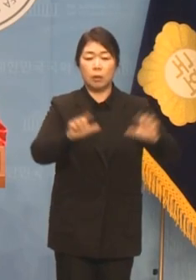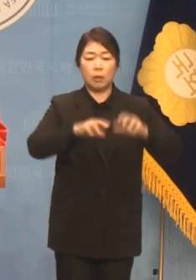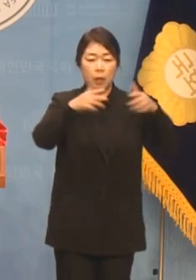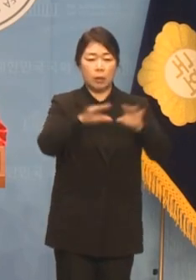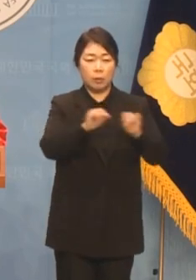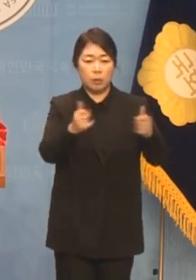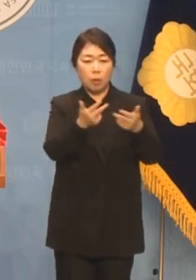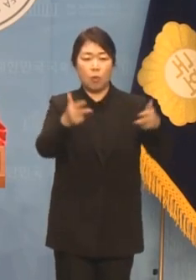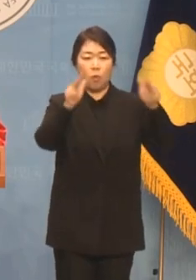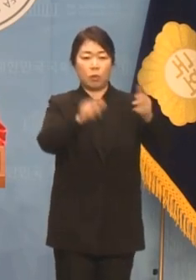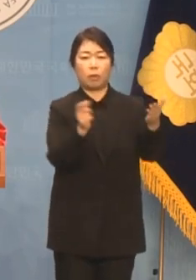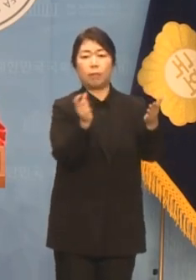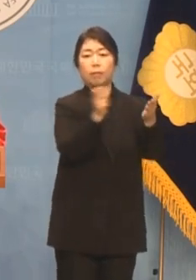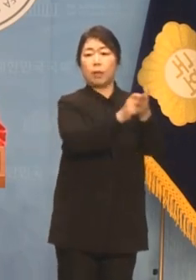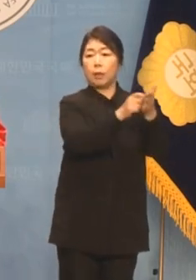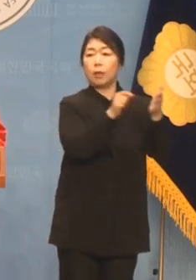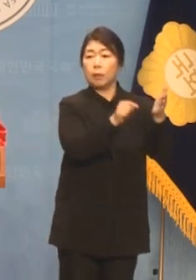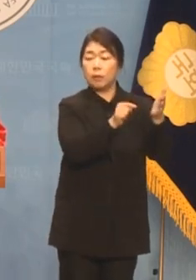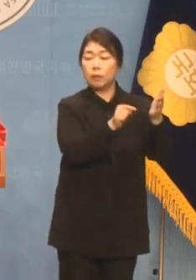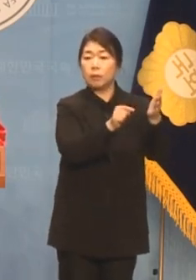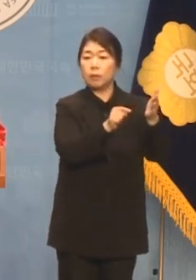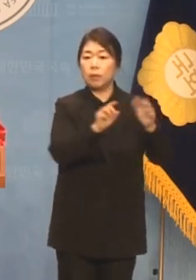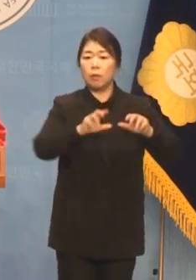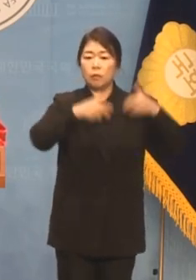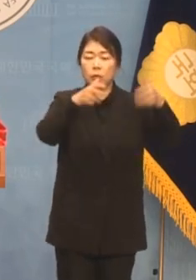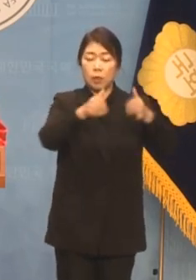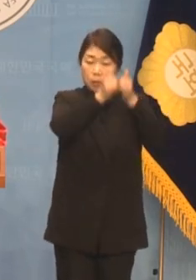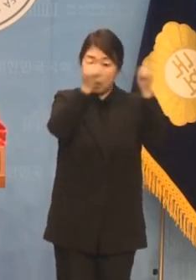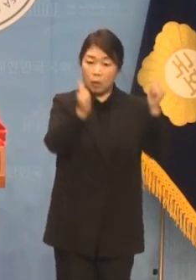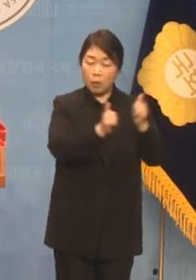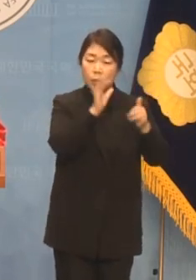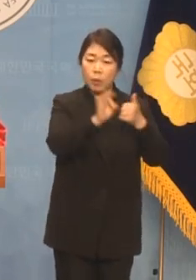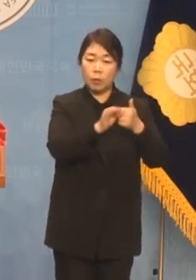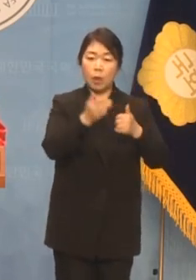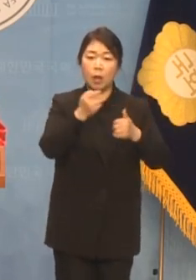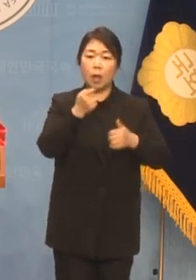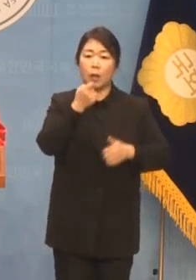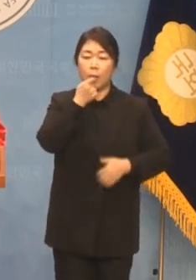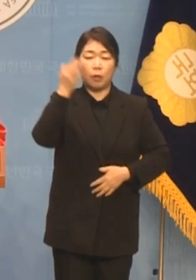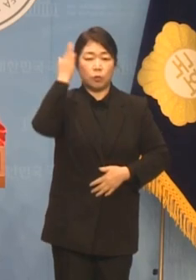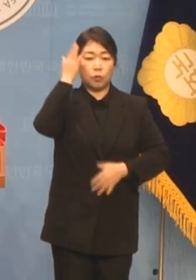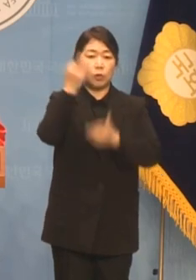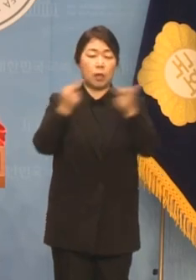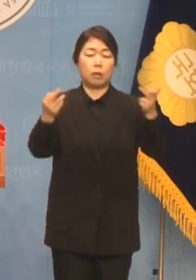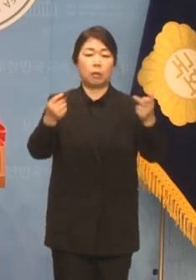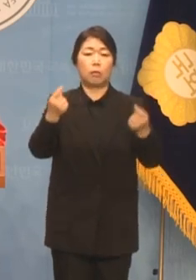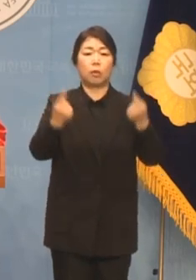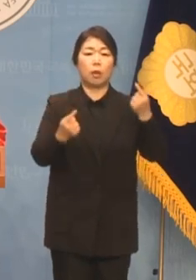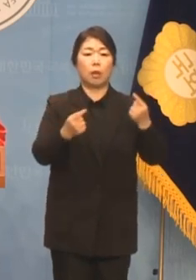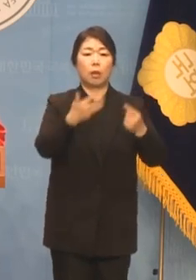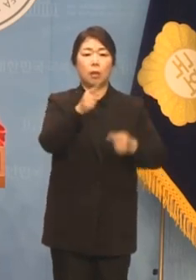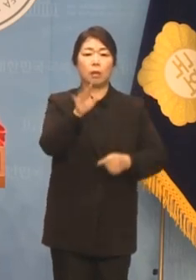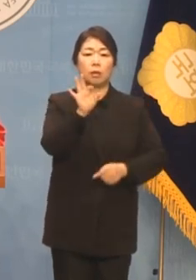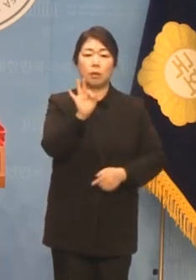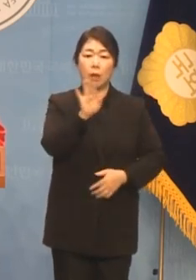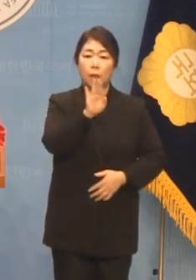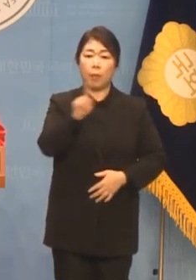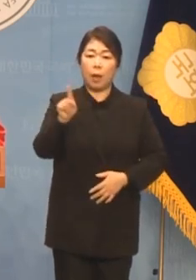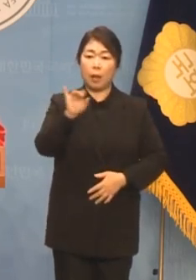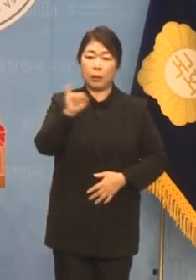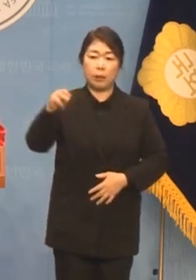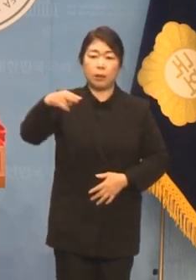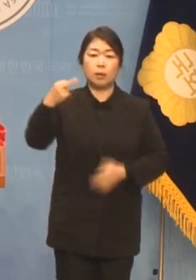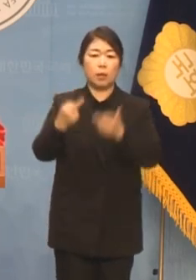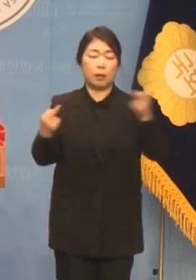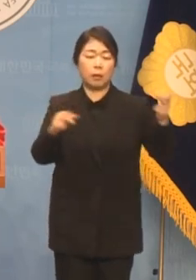등재됐습니다 이번 등를 통해 국제사회에서 백두산보다 는 명칭이 더 많이 사용될